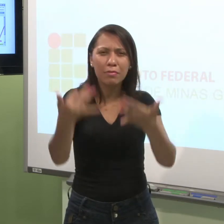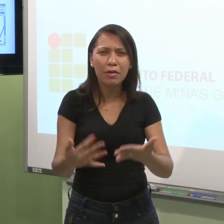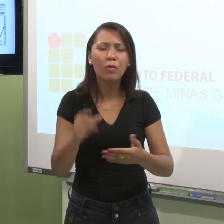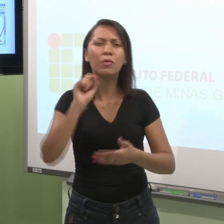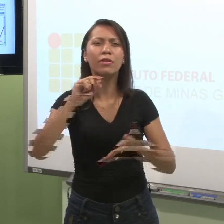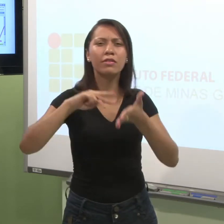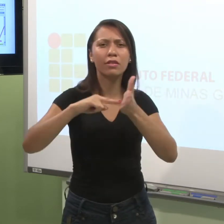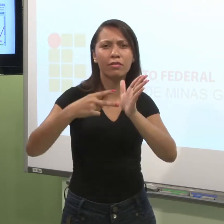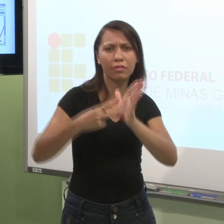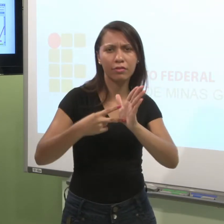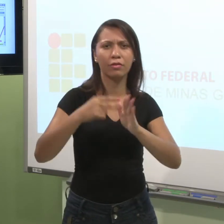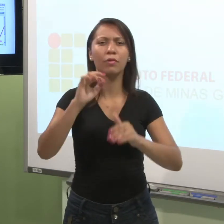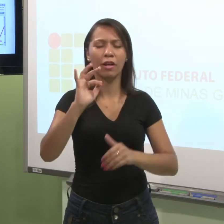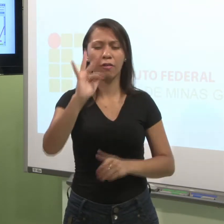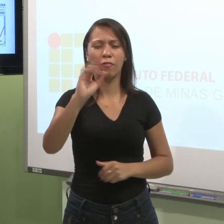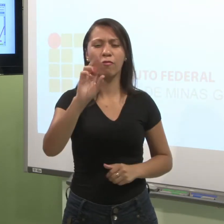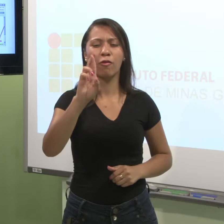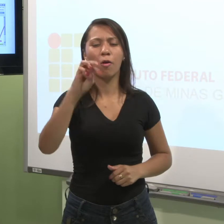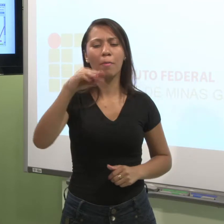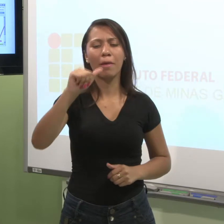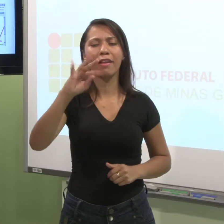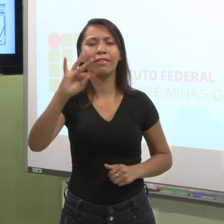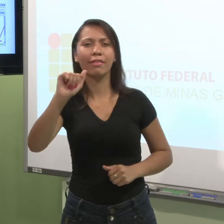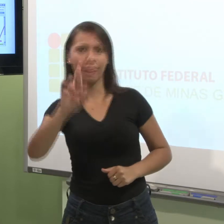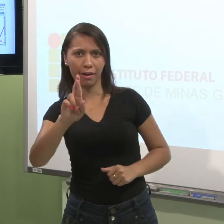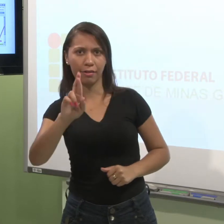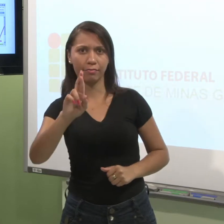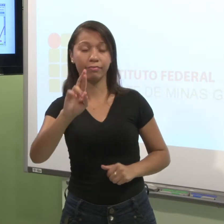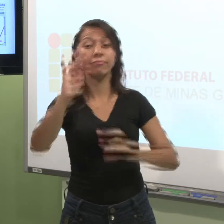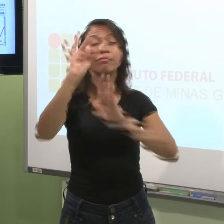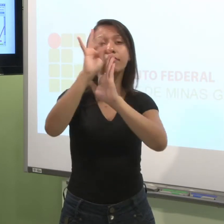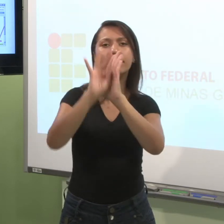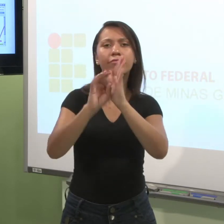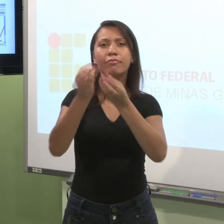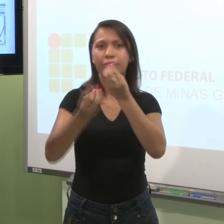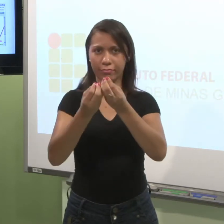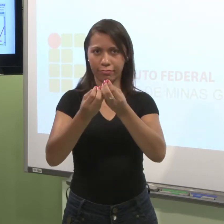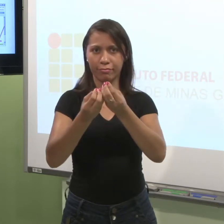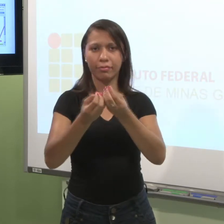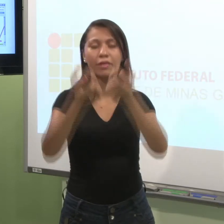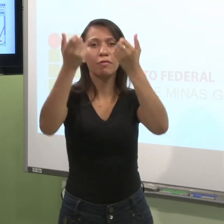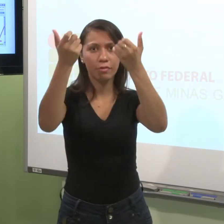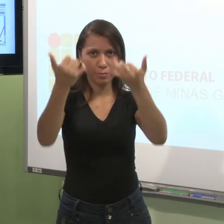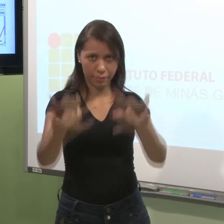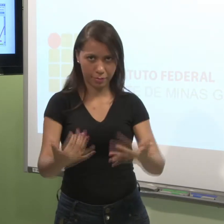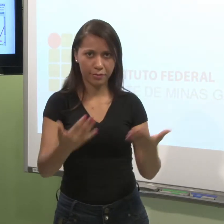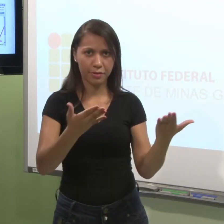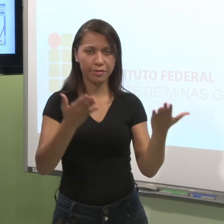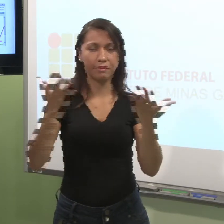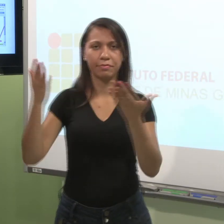é formatar um texto? Se vocês não lembram, eu lembro. Dá só uma olhadinha no slide comigo.